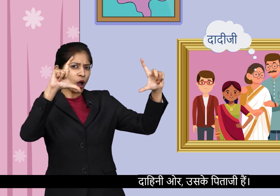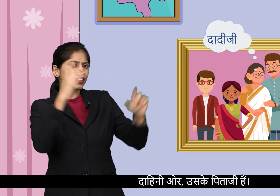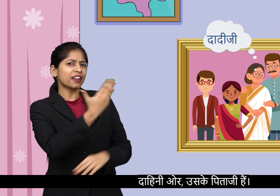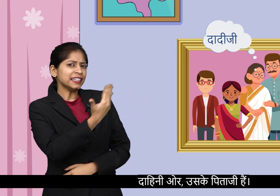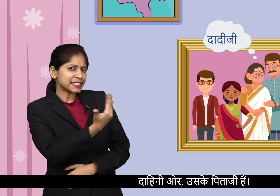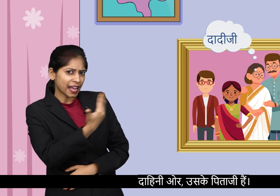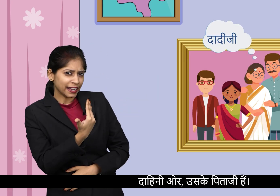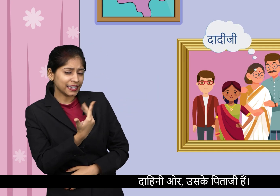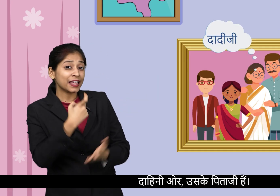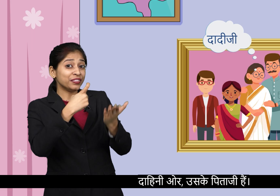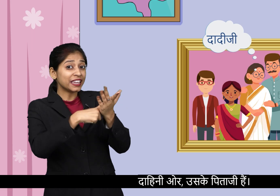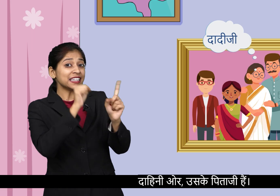दाहिनी ओर उसके पिताजी हैं।